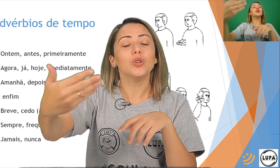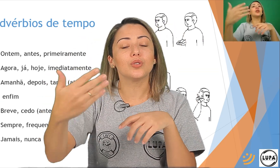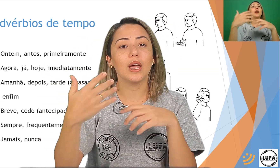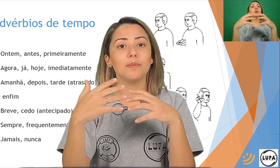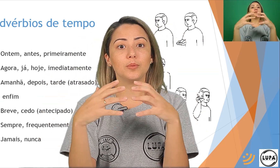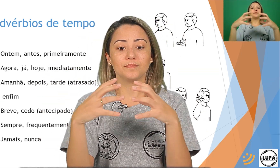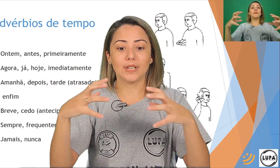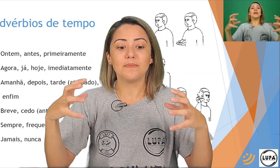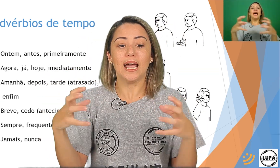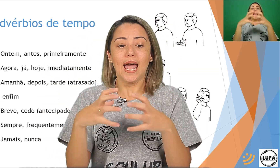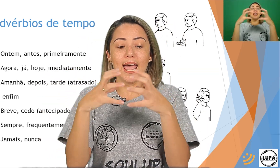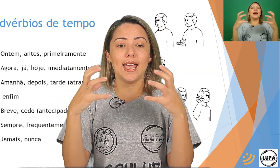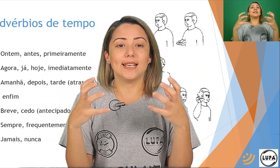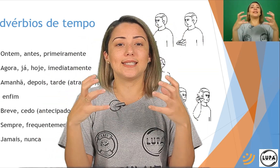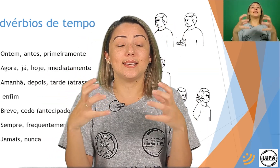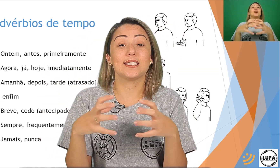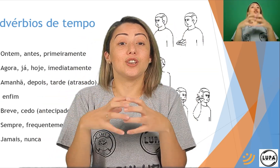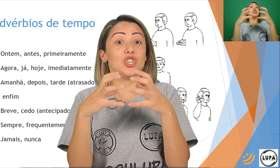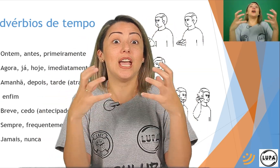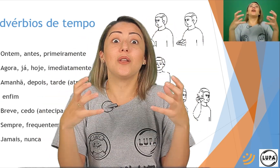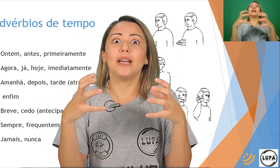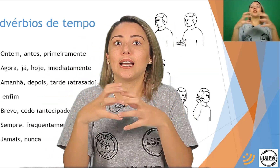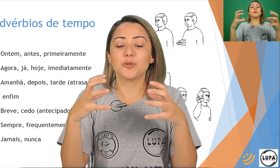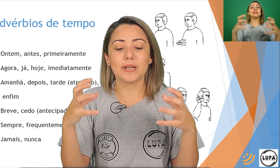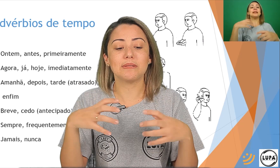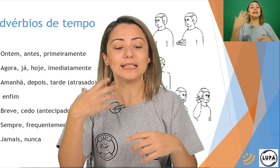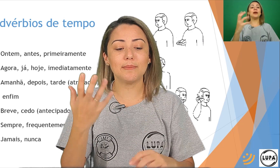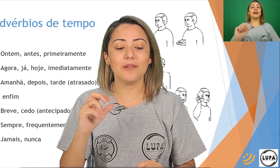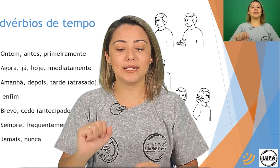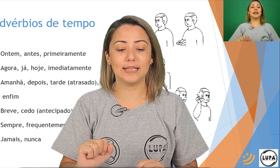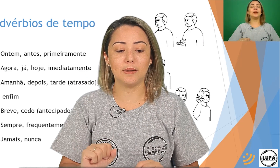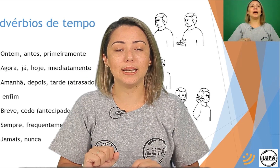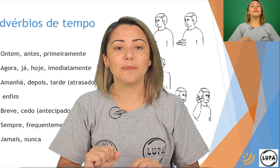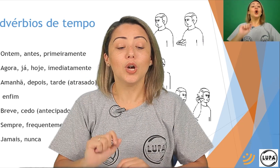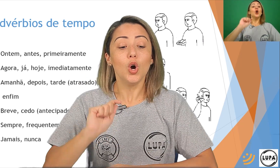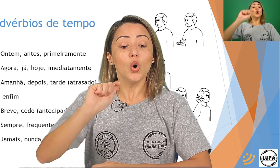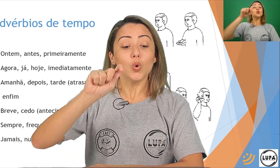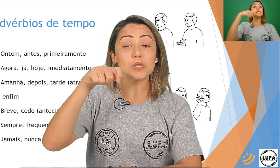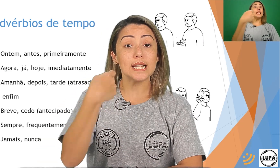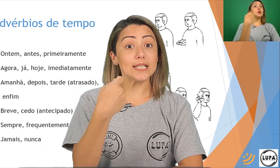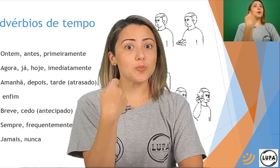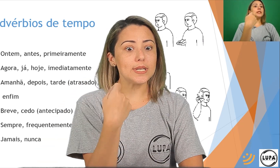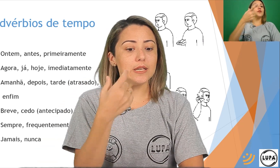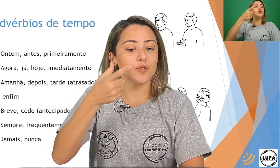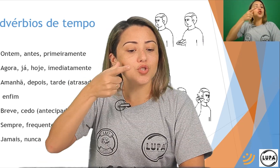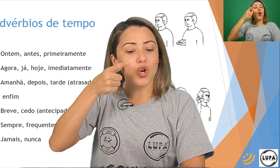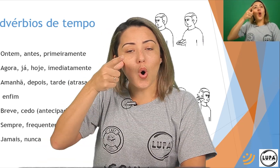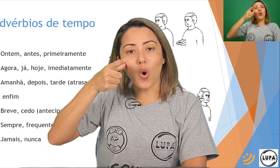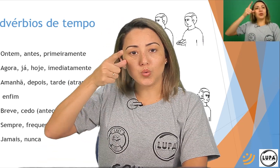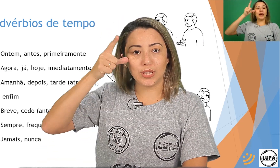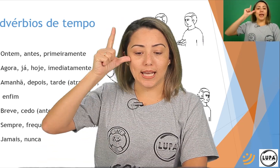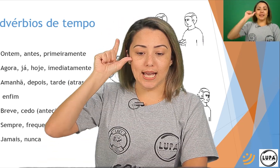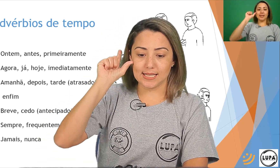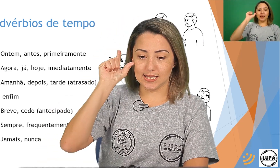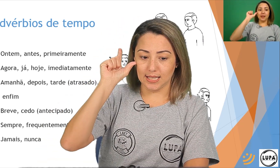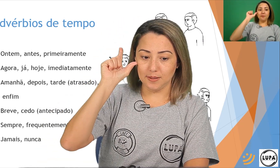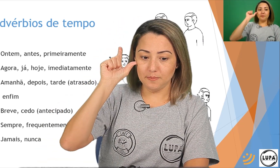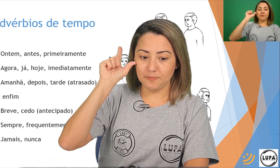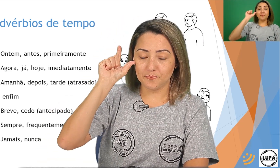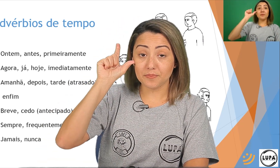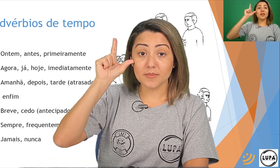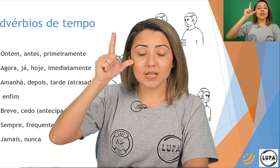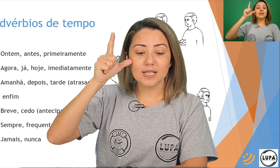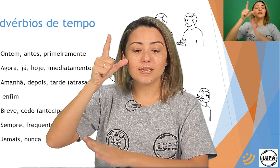falta muito tempo, tá? Esse exagero aí na expressão, ele também vai determinar. Os sinais específicos de ontem é